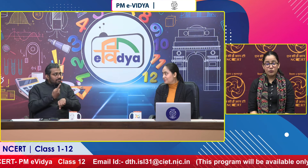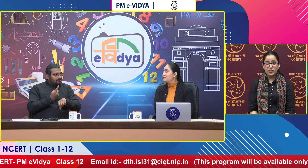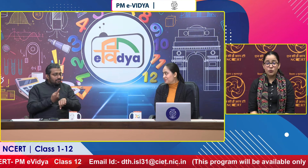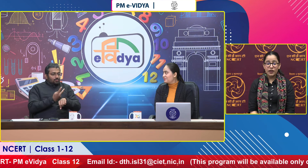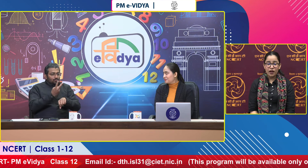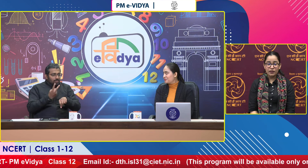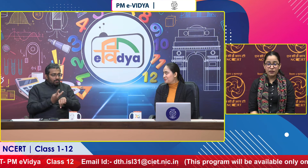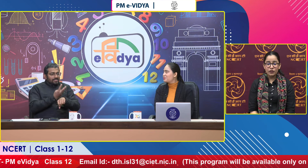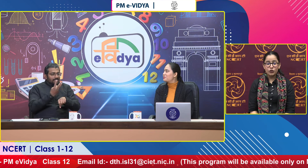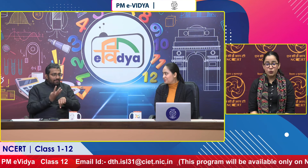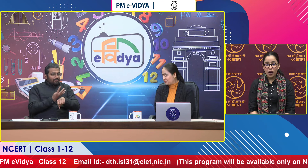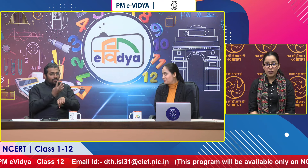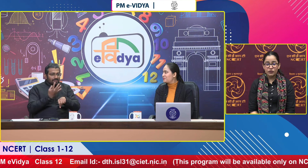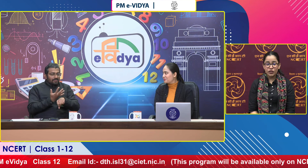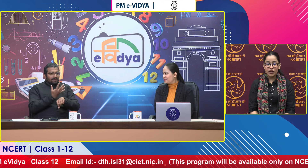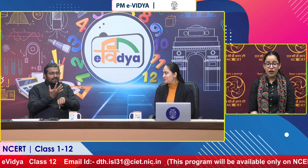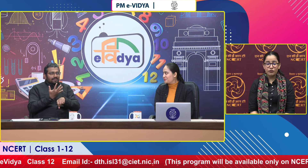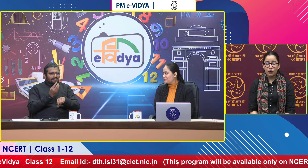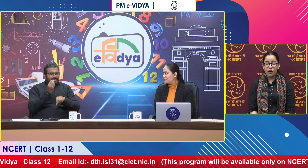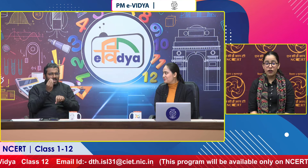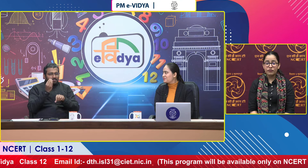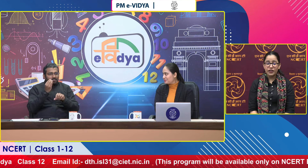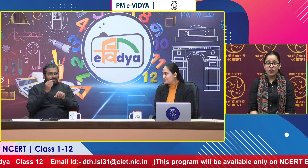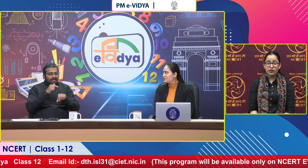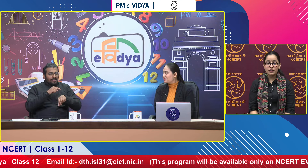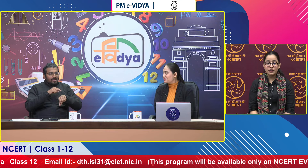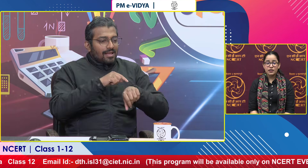टाइम जैसे 1 आवर, 2 आवर, 3 आवर, 4 आवर, 5 आवर्स,